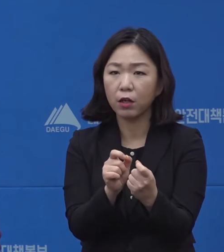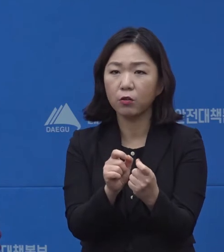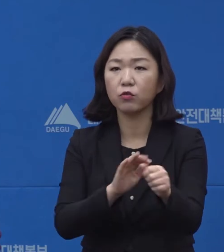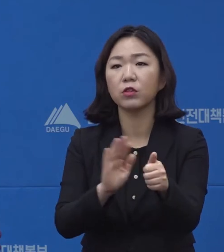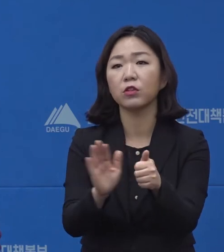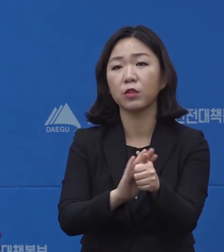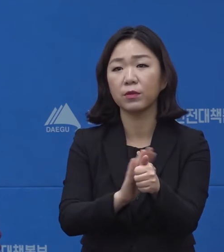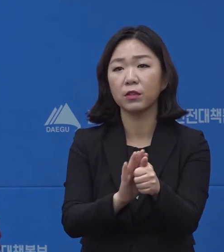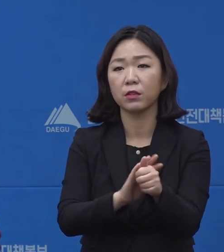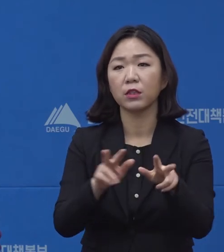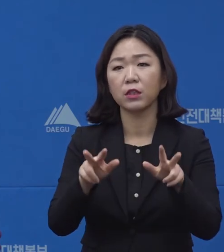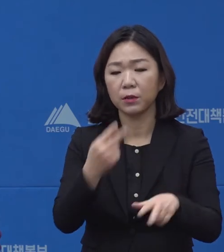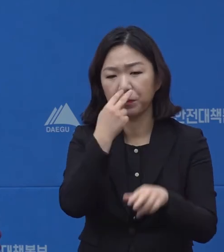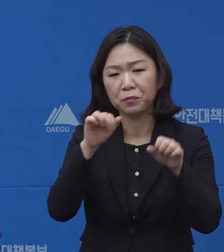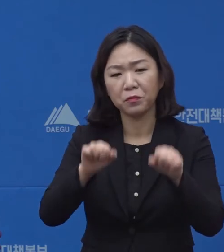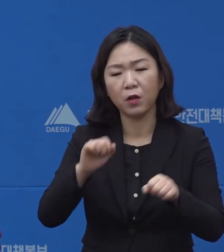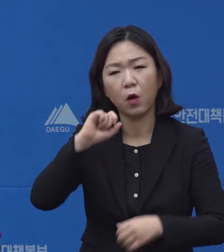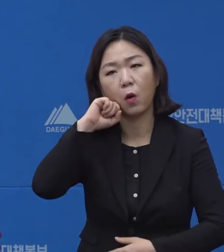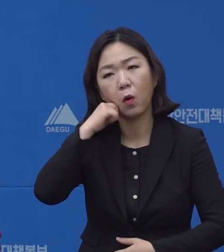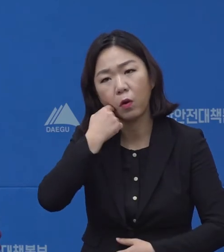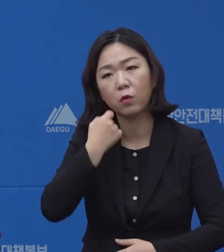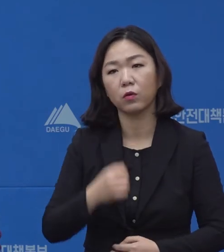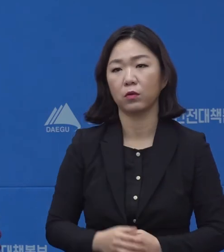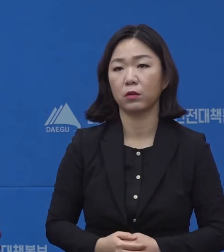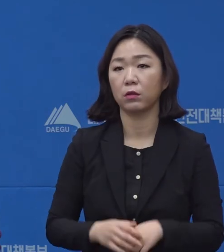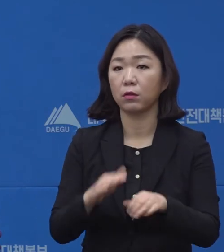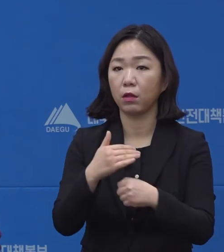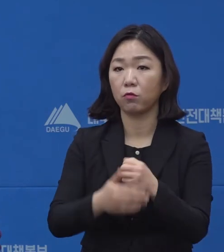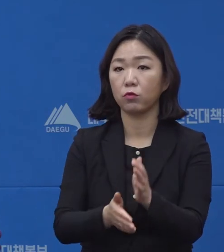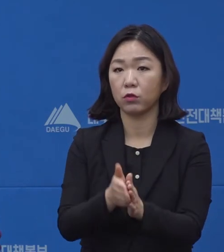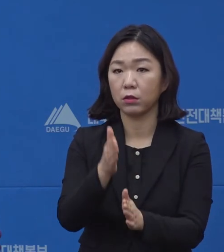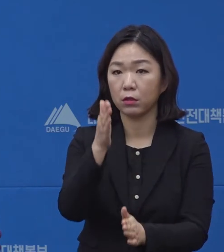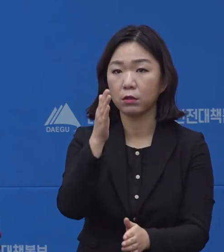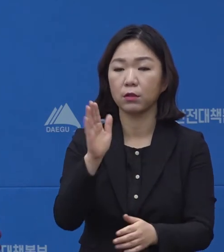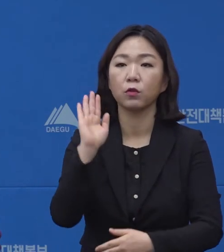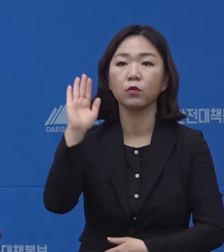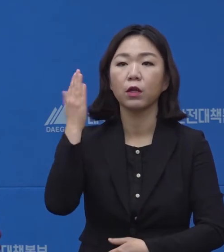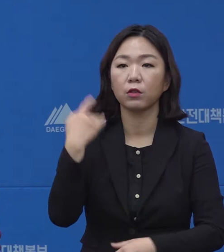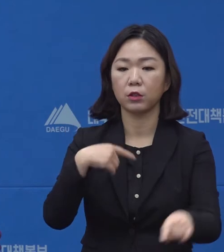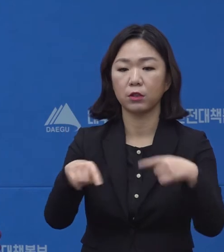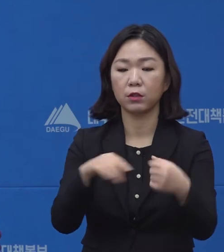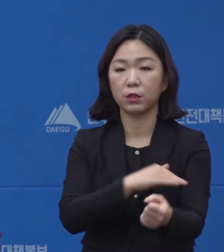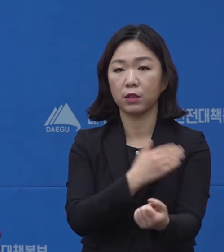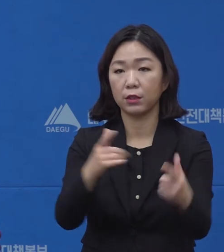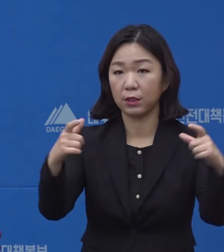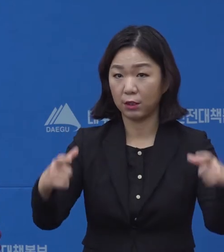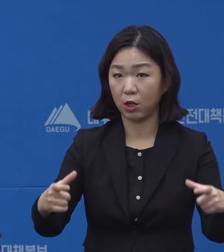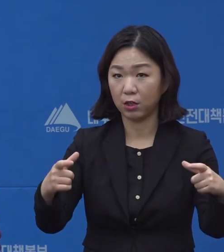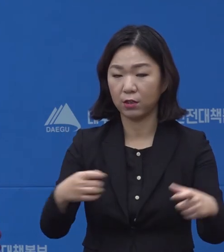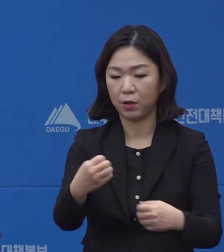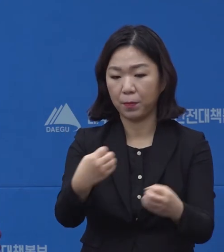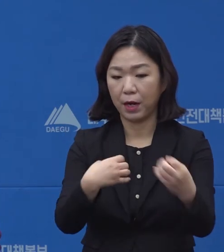위기에 직면해 있습니다. 대구시는 최근 정치권에서 제기되고 있는